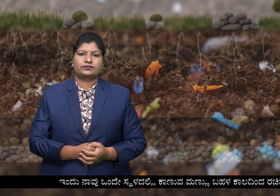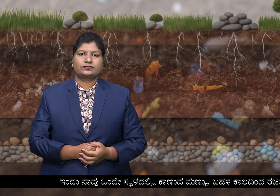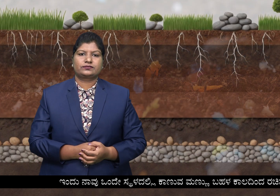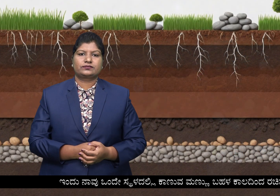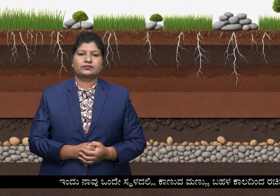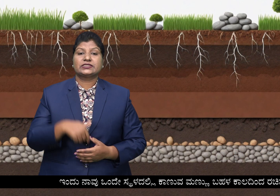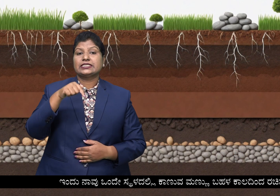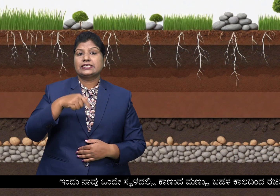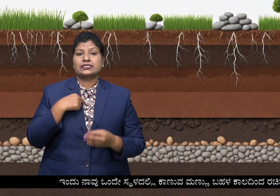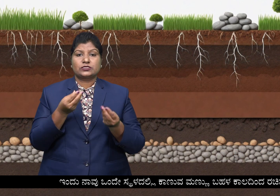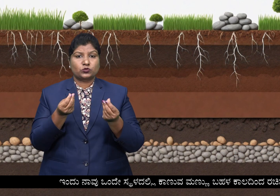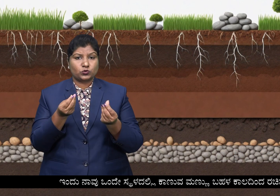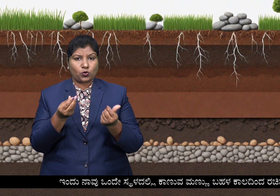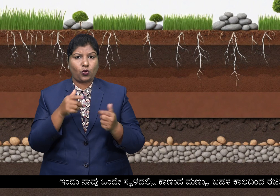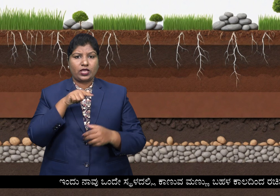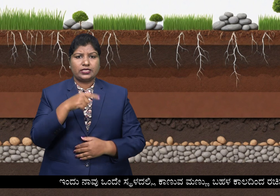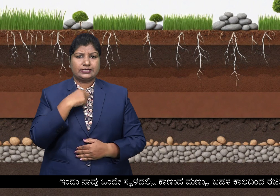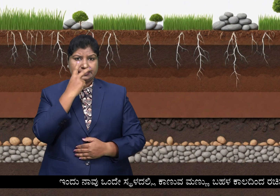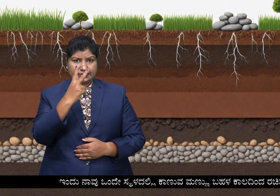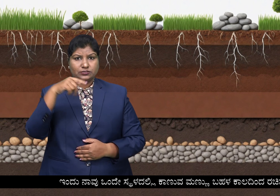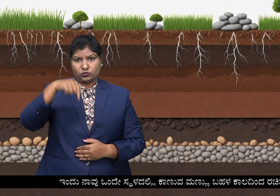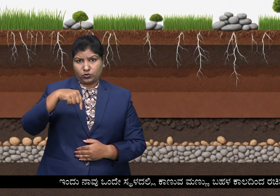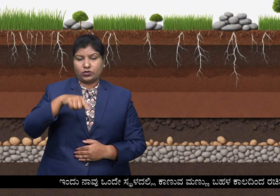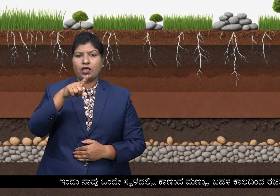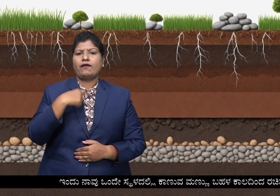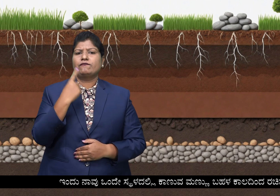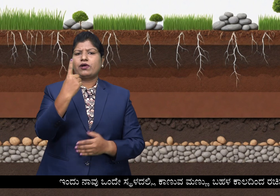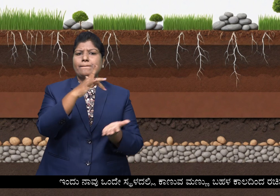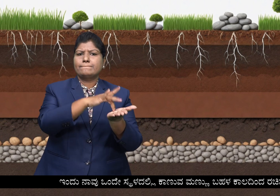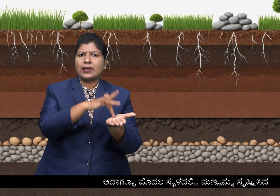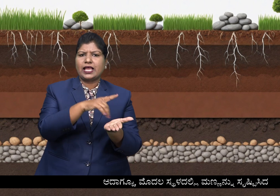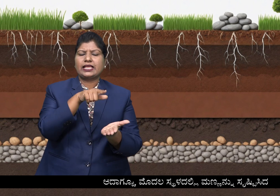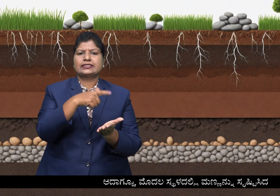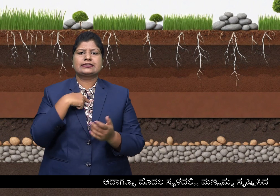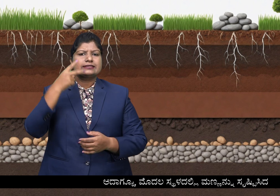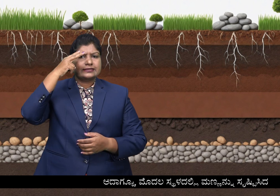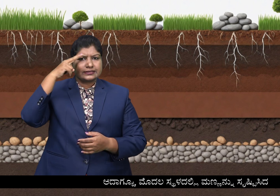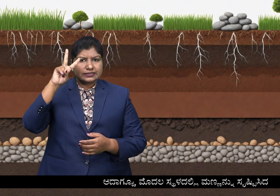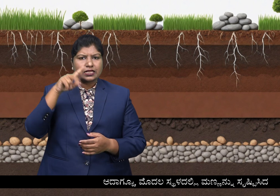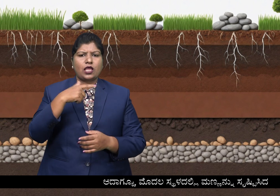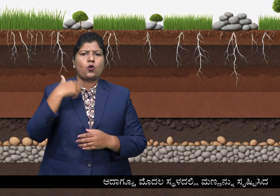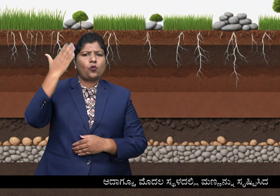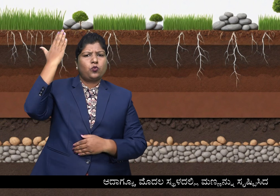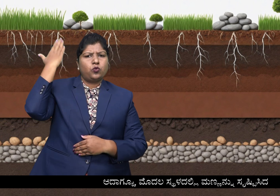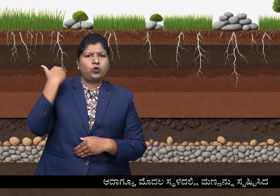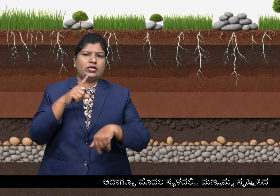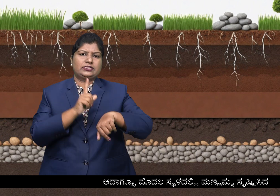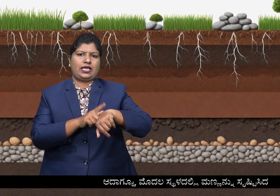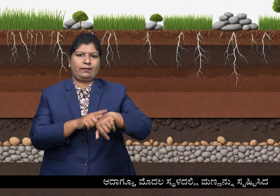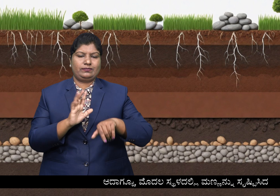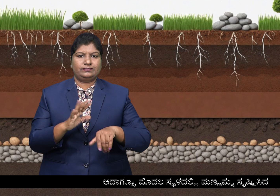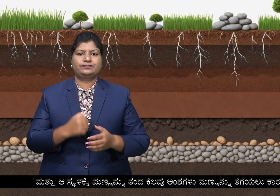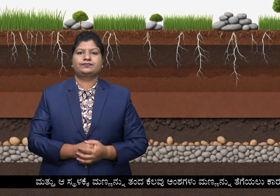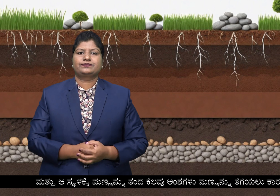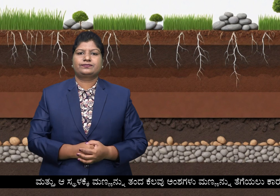ಇದು ನಾವು ಒಂದೇ ಸ್ಥಳದಲ್ಲಿ ಕಾಣುವ ಮಣ್ಣು ಬಹಳ ಕಾಲದಿಂದ ರಚಿಸಲ್ಪಟ್ಟಿದೆ. ಆದಾಗ್ಯೂ ಮೊದಲ ಸ್ಥಳದಲ್ಲಿ ಮಣ್ಣನ್ನು